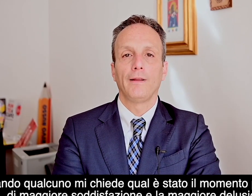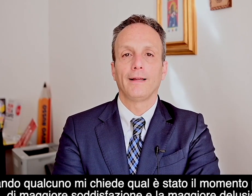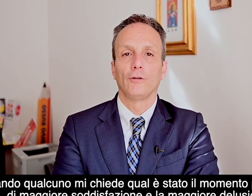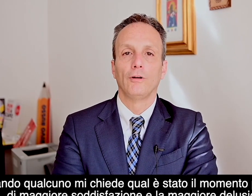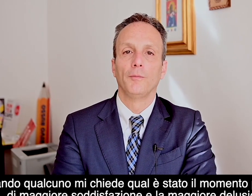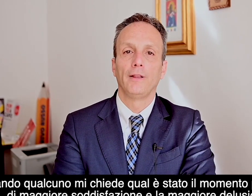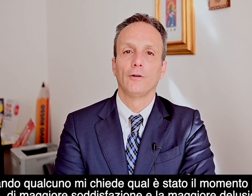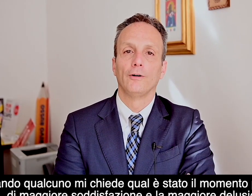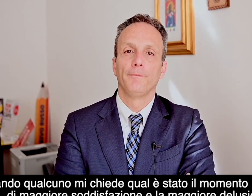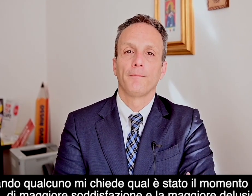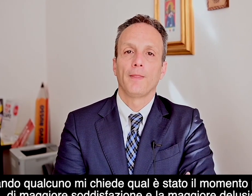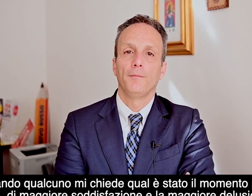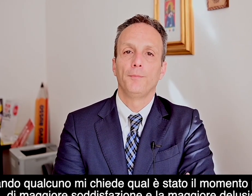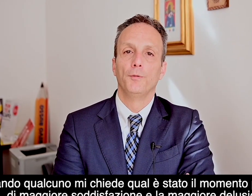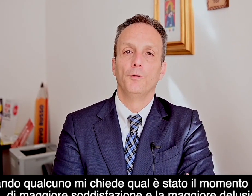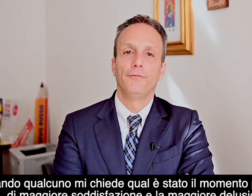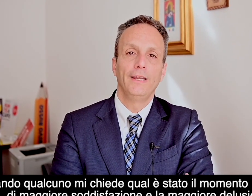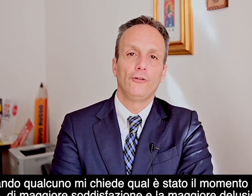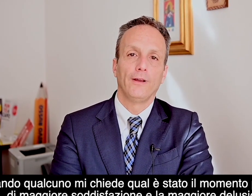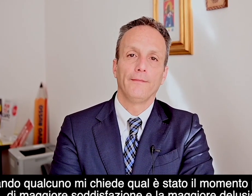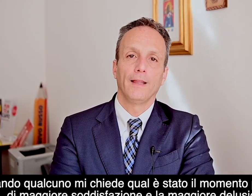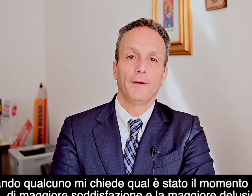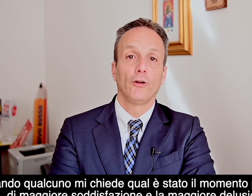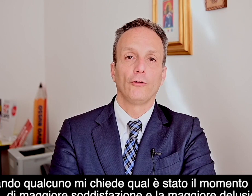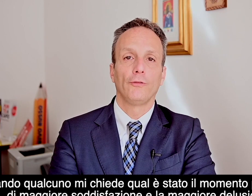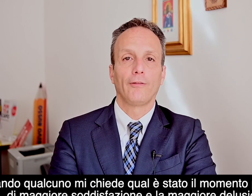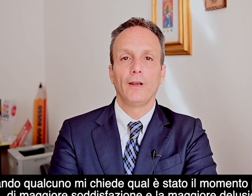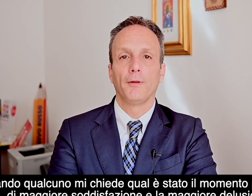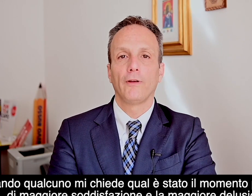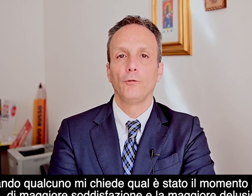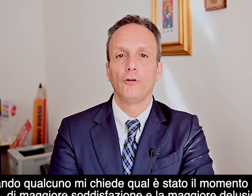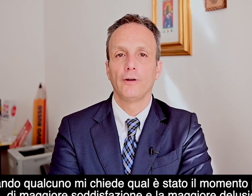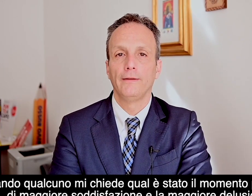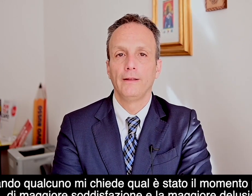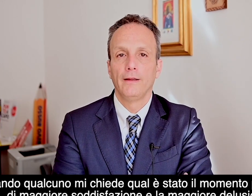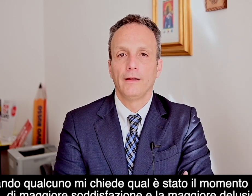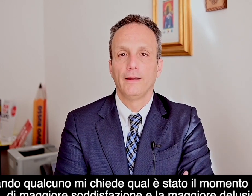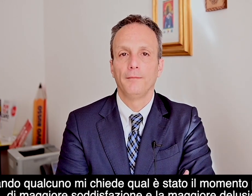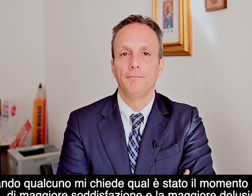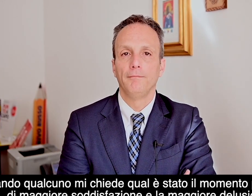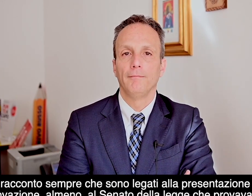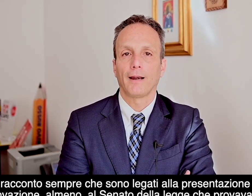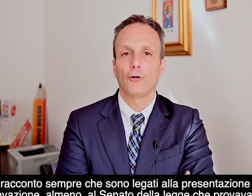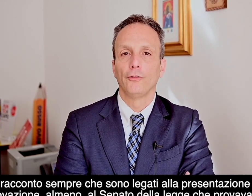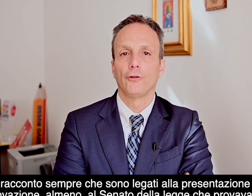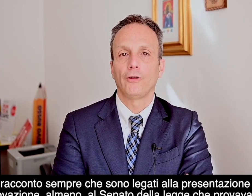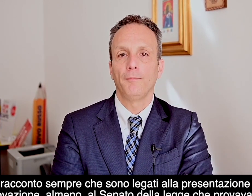stato il momento più felice la maggiore soddisfazione la maggiore delusione racconto sempre che